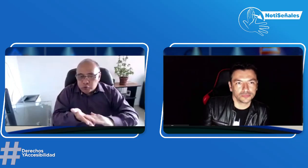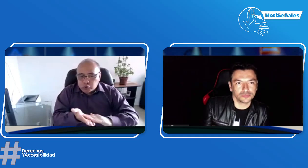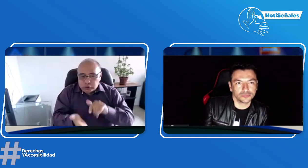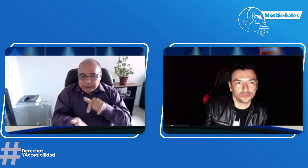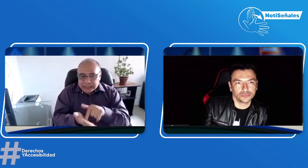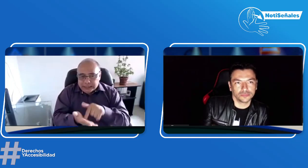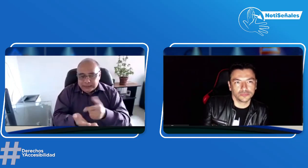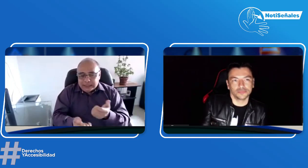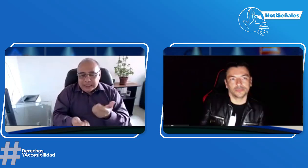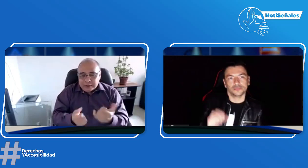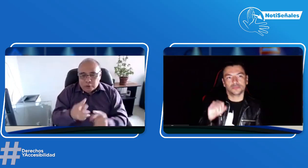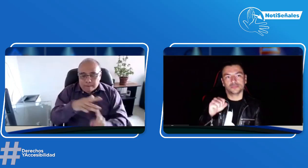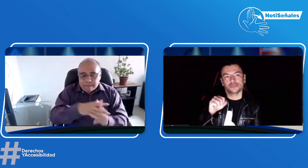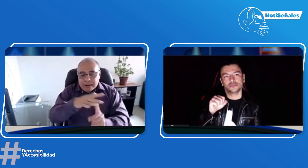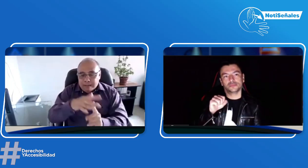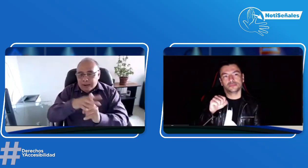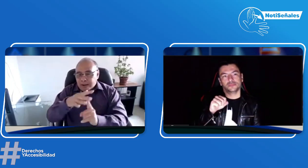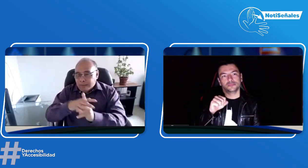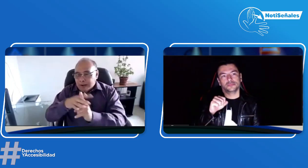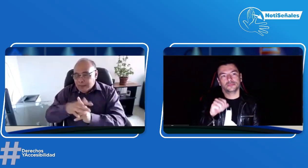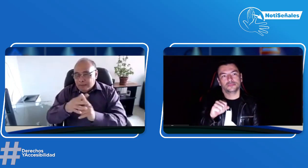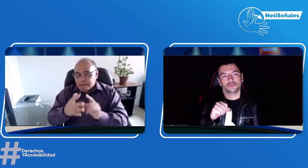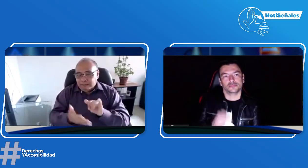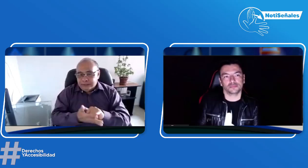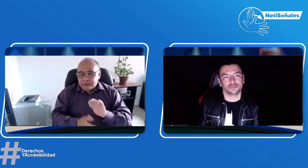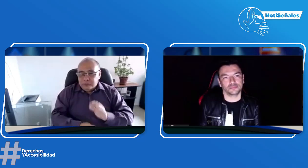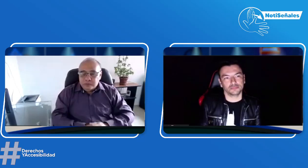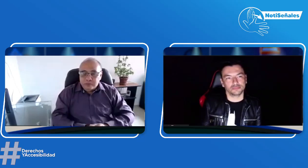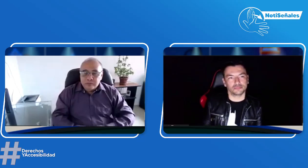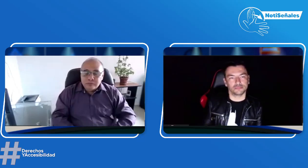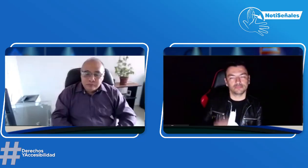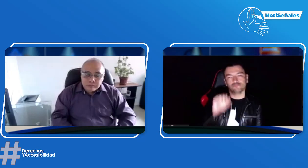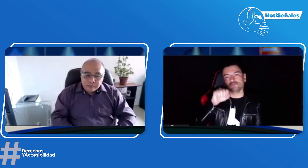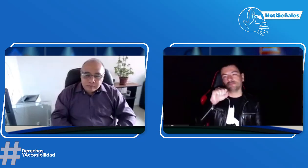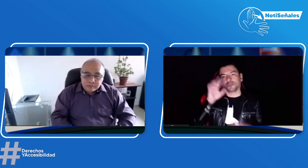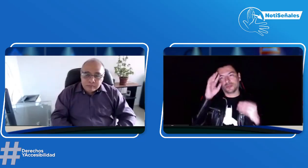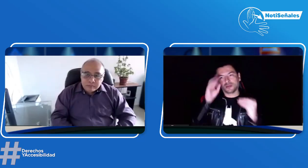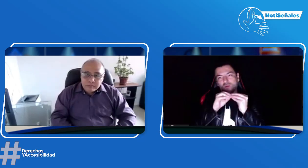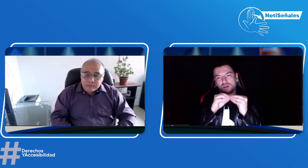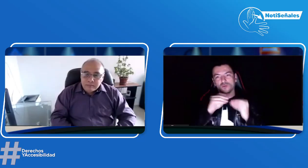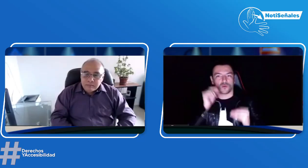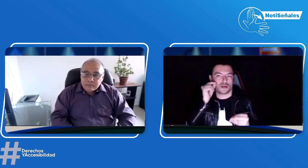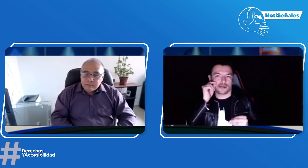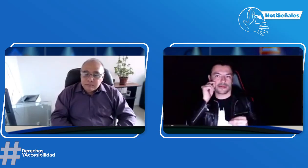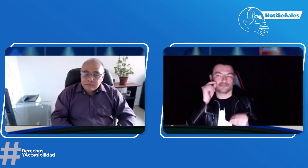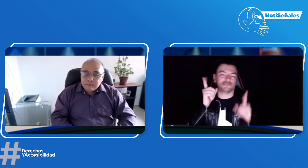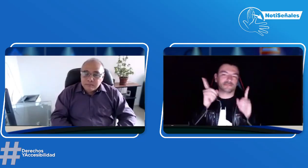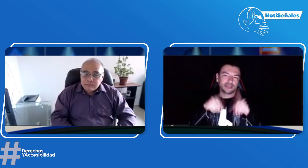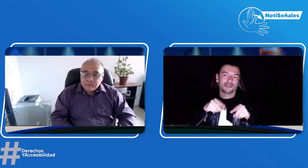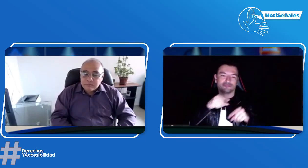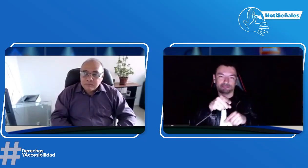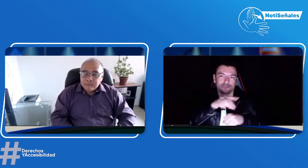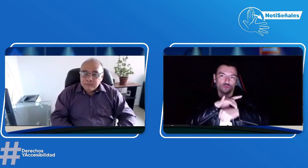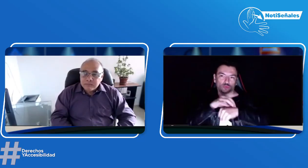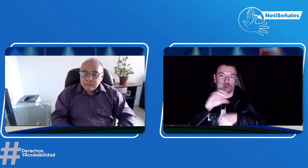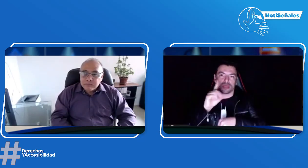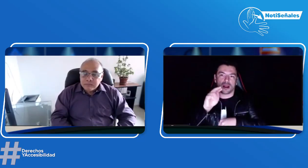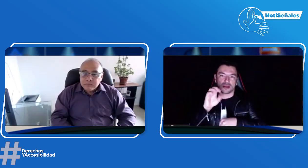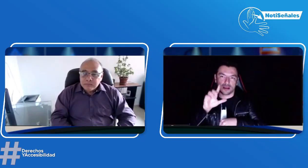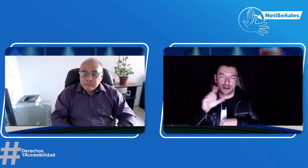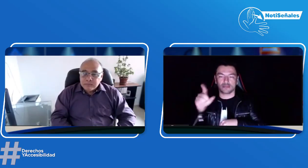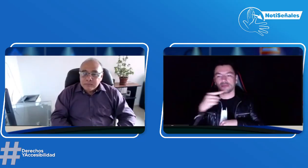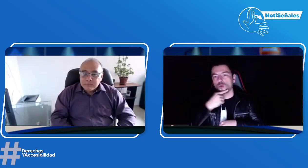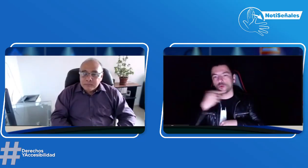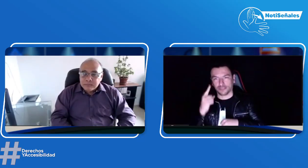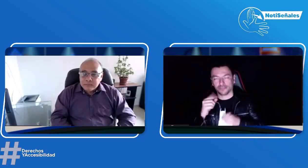es a que la comunidad sorda pueda participar de esas mesas técnicas que puedan surgir acerca de esta clase de asuntos. Daniel